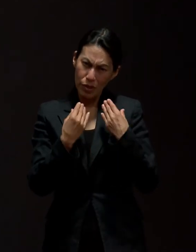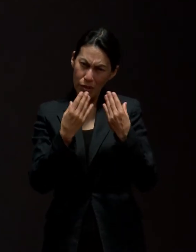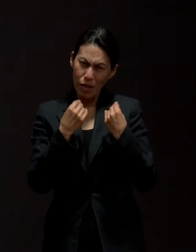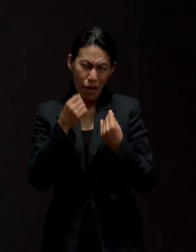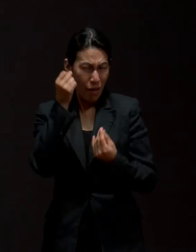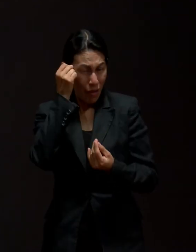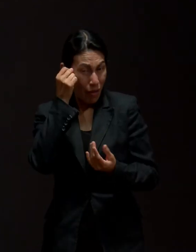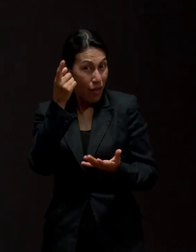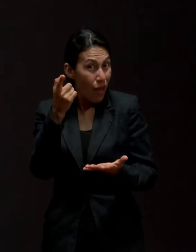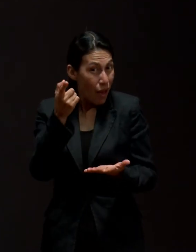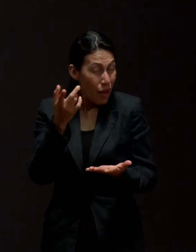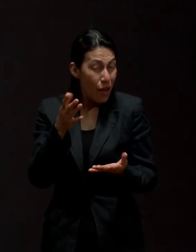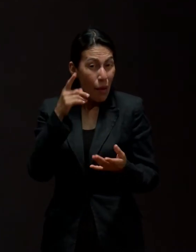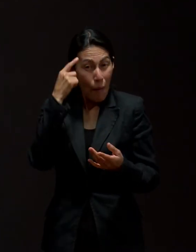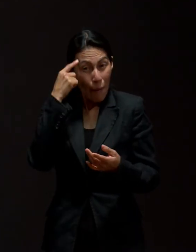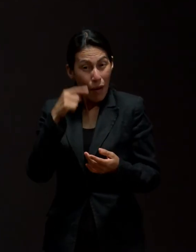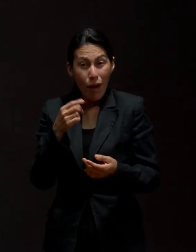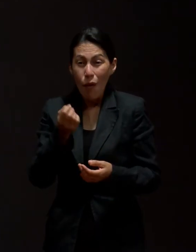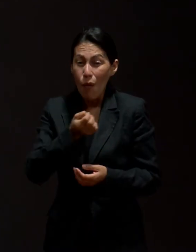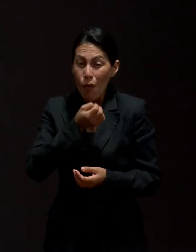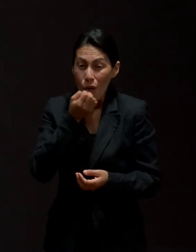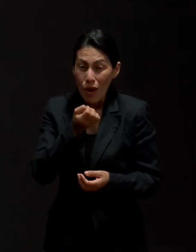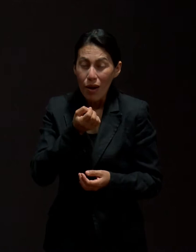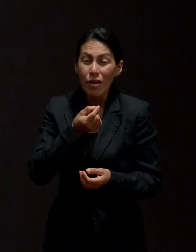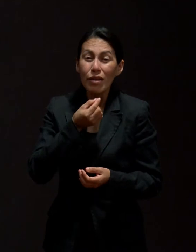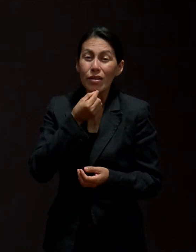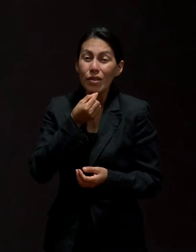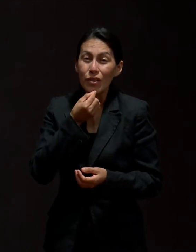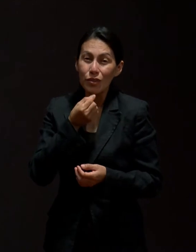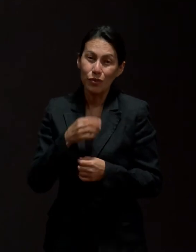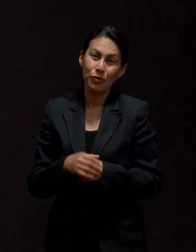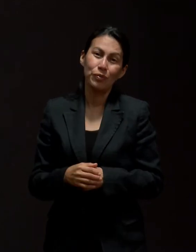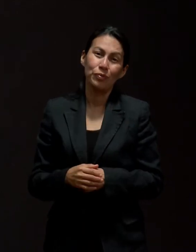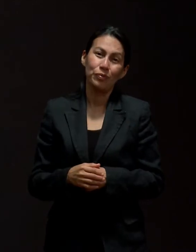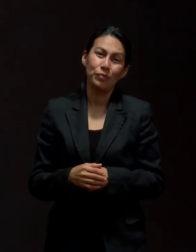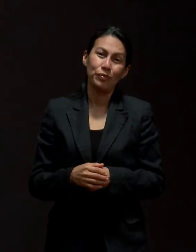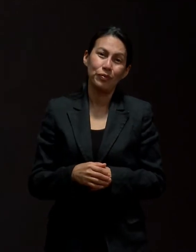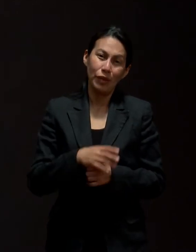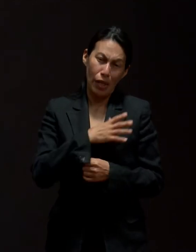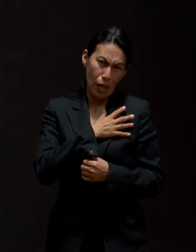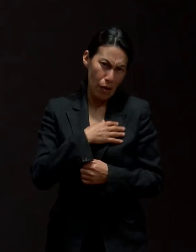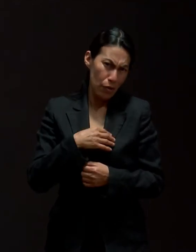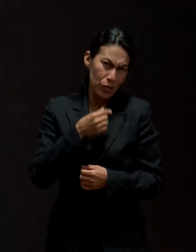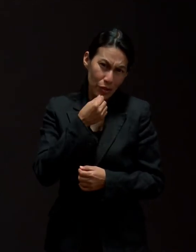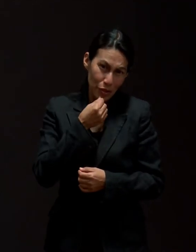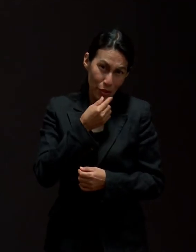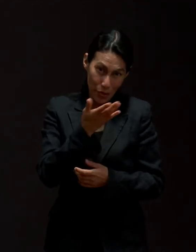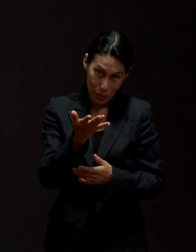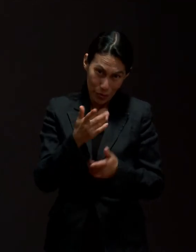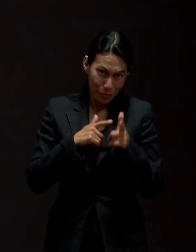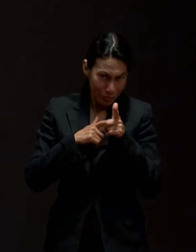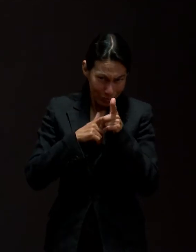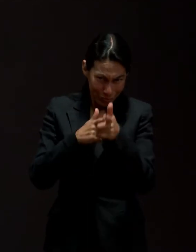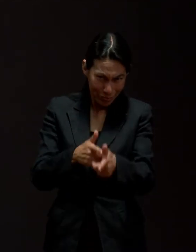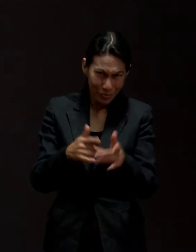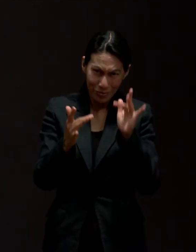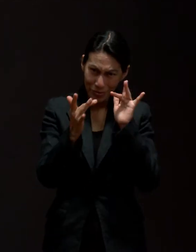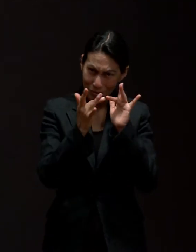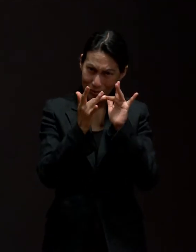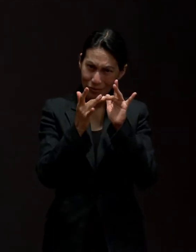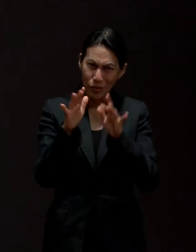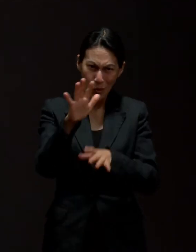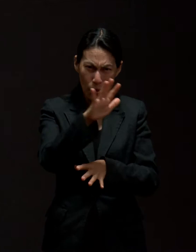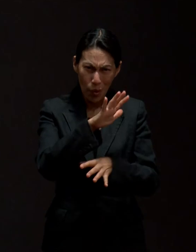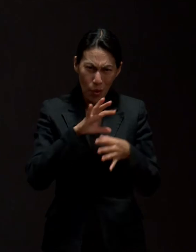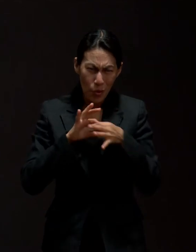enseñar el poder de la oración a los hijos, a nuestros niños. No te lo pierdas, quédate con nosotros para